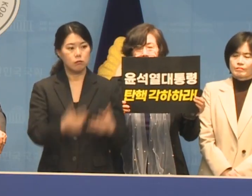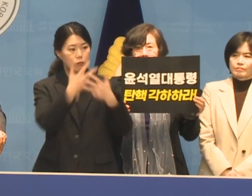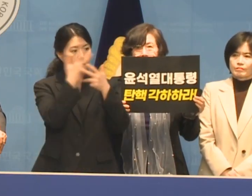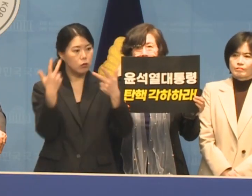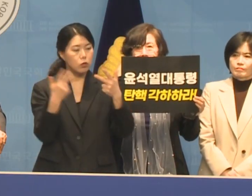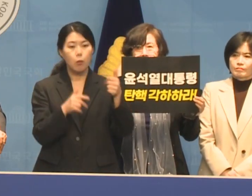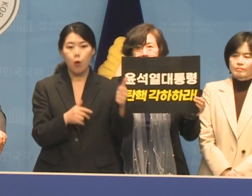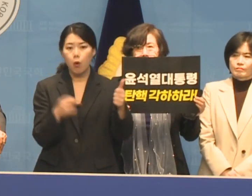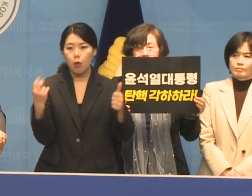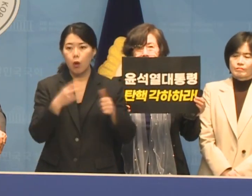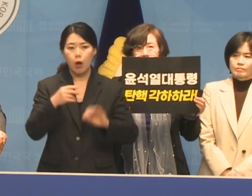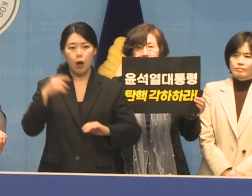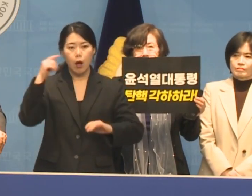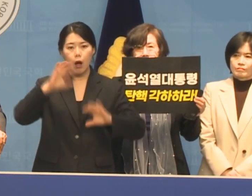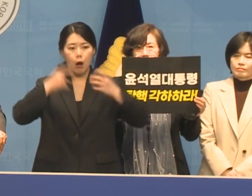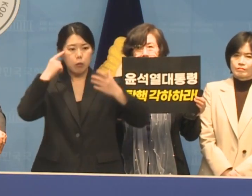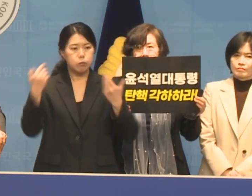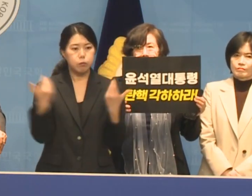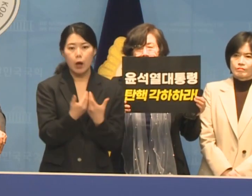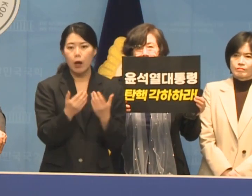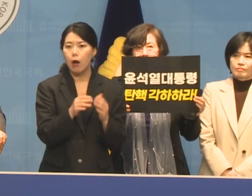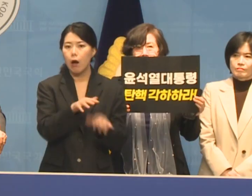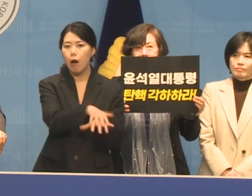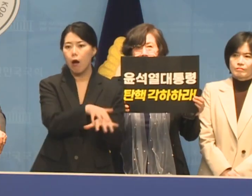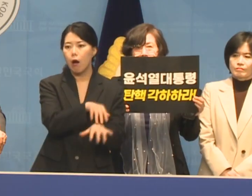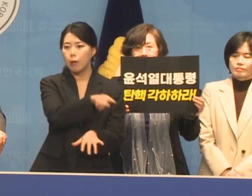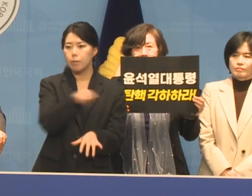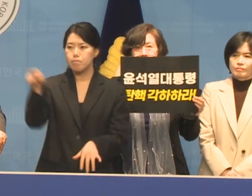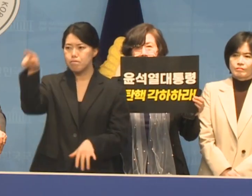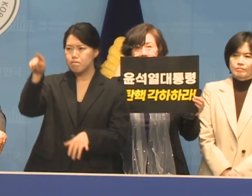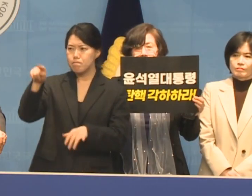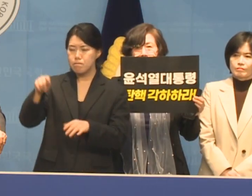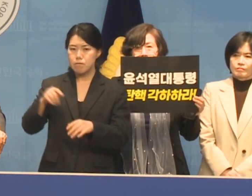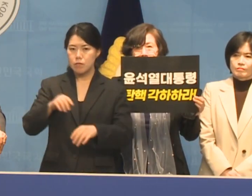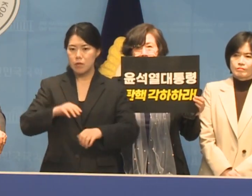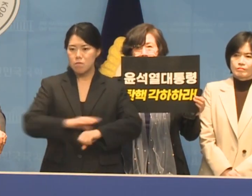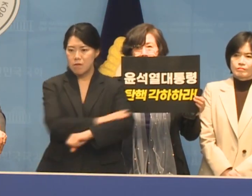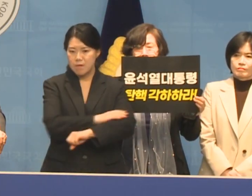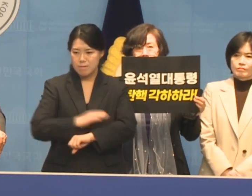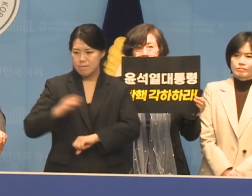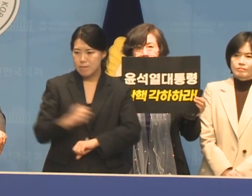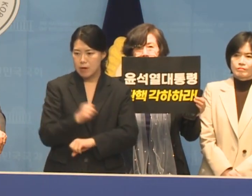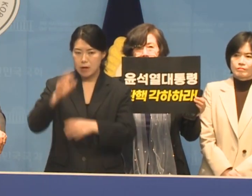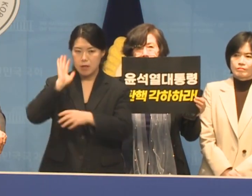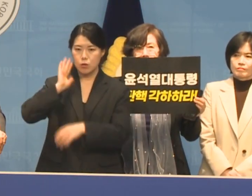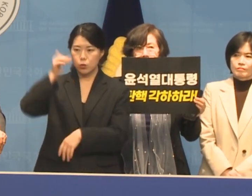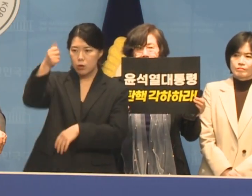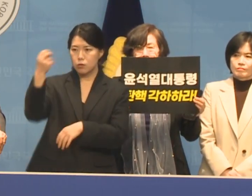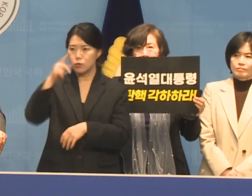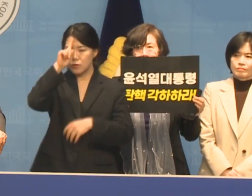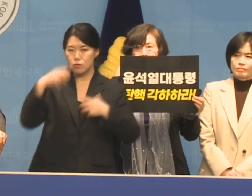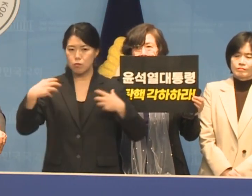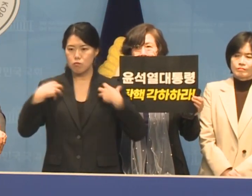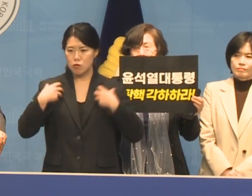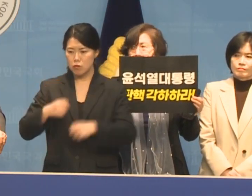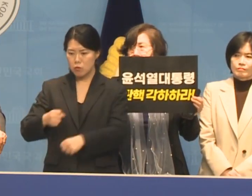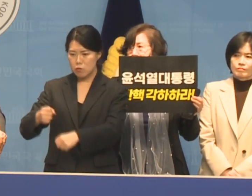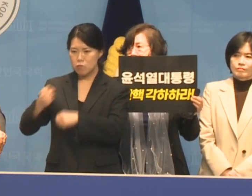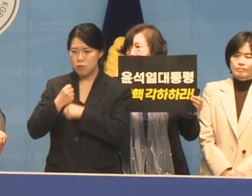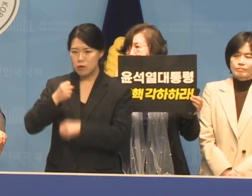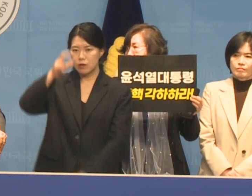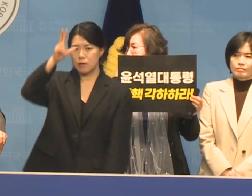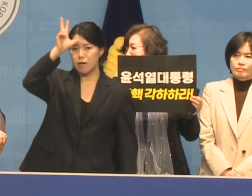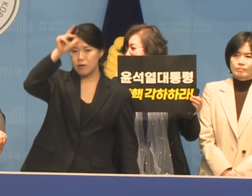비롯한 반대한민국 세력들은 저들의 권력을 총동원하여 대통령을 비롯한 정부와 군과